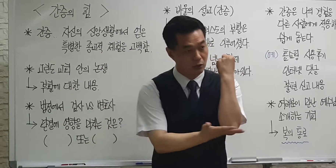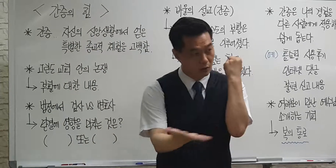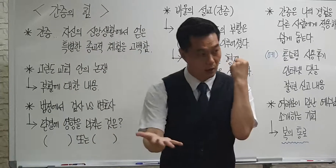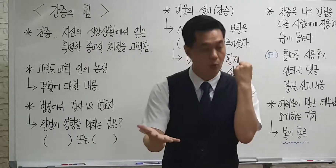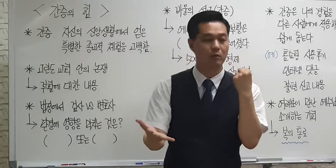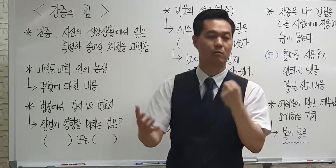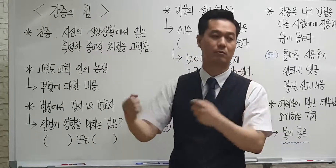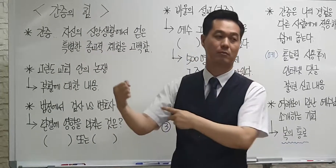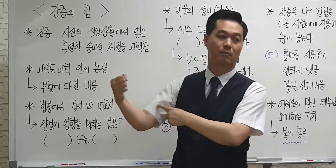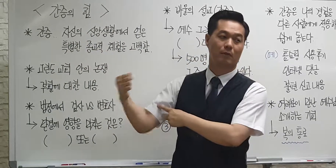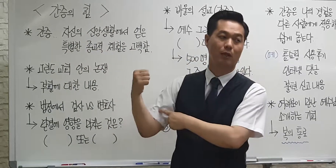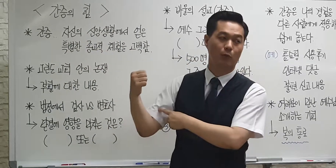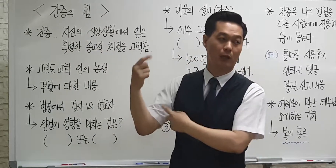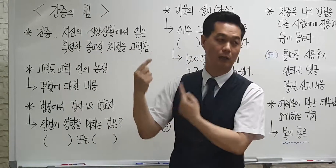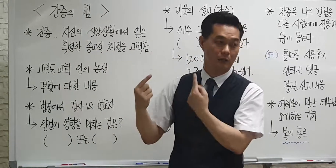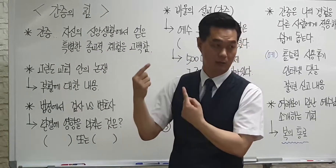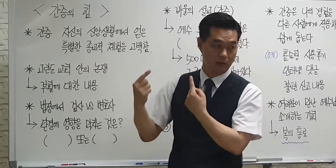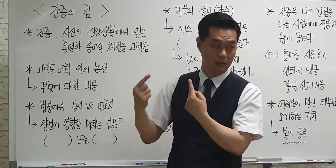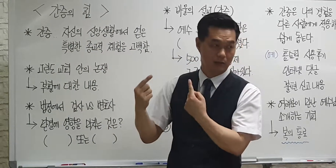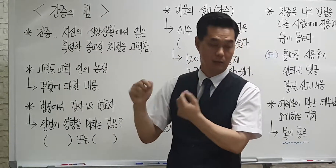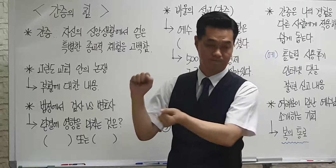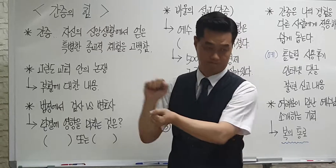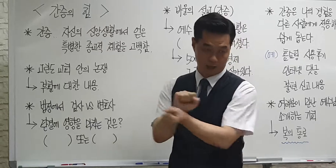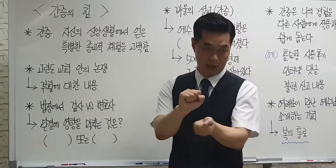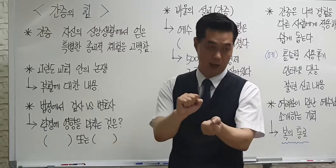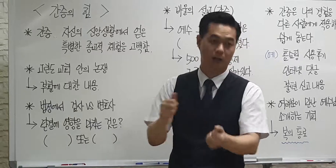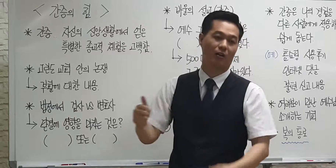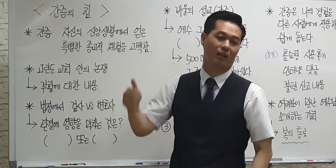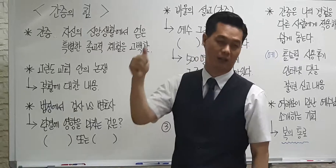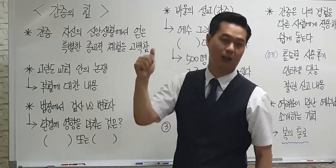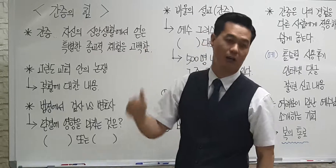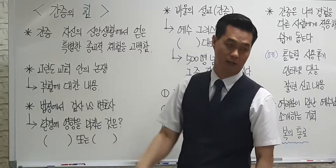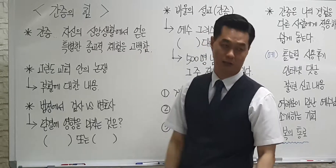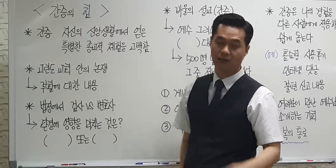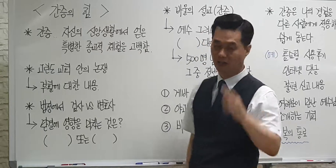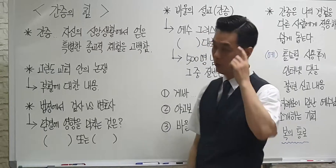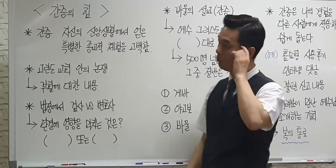영향력이나 혹은 이거보다는 이게 더 낫겠다 그런 생각을 해봅니다.